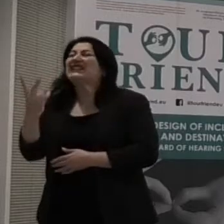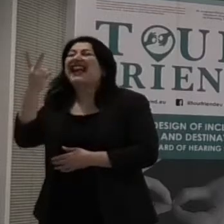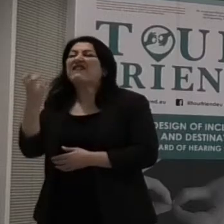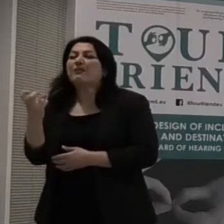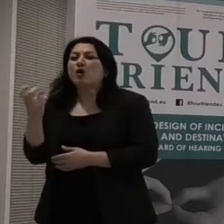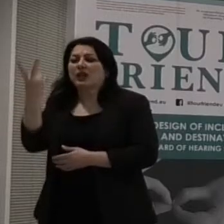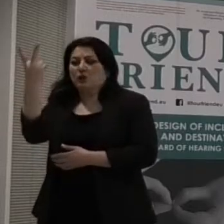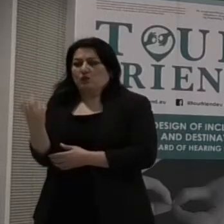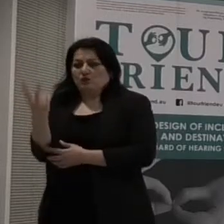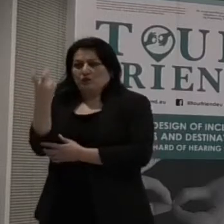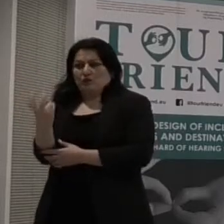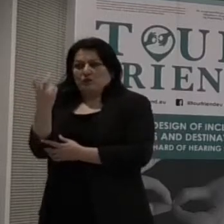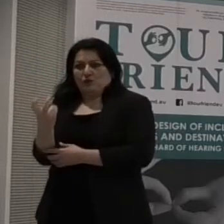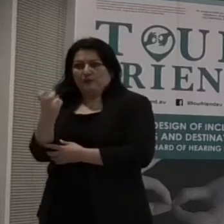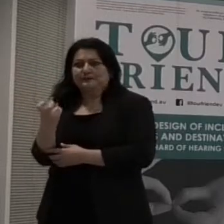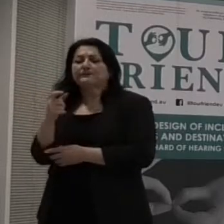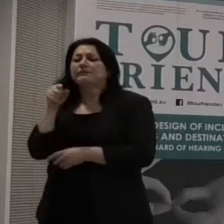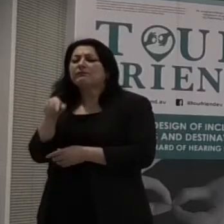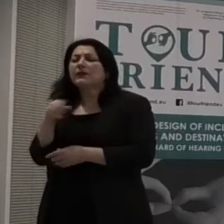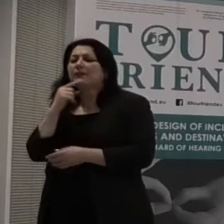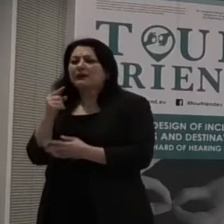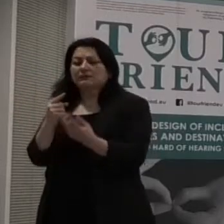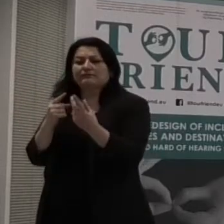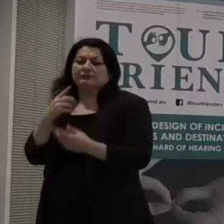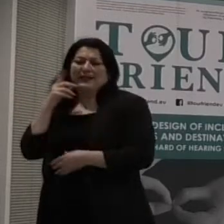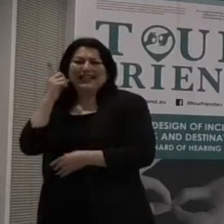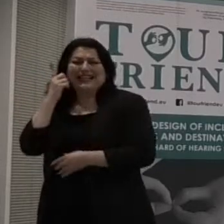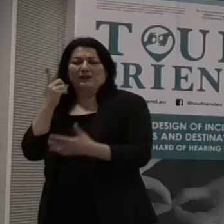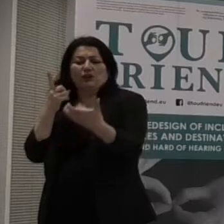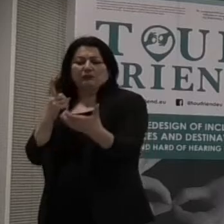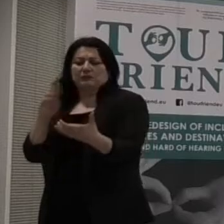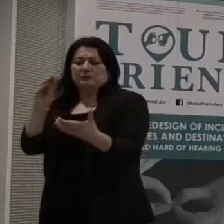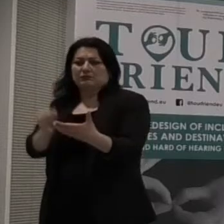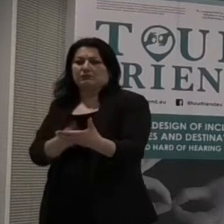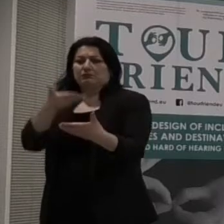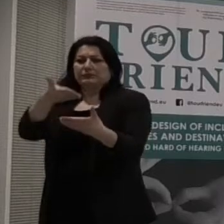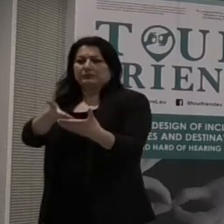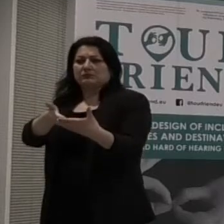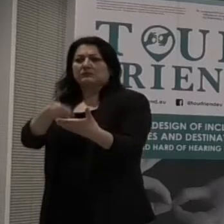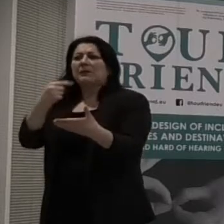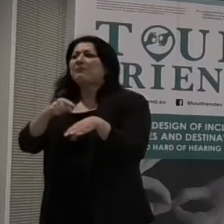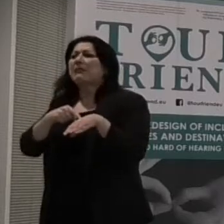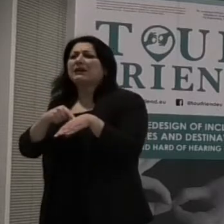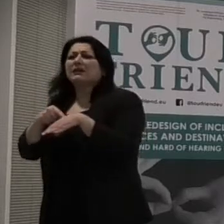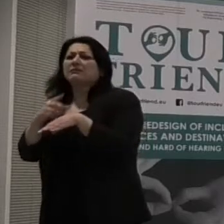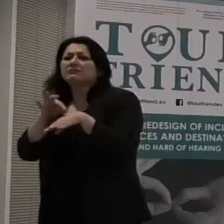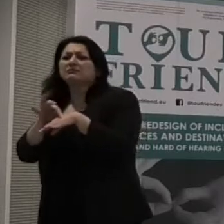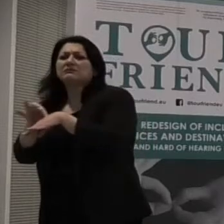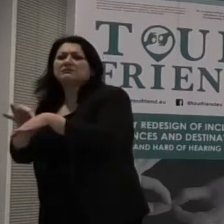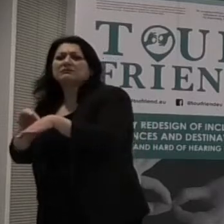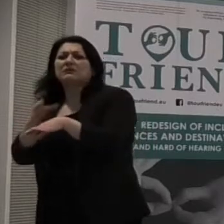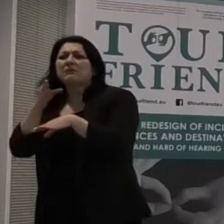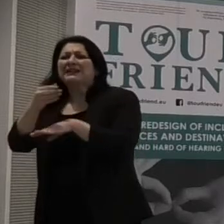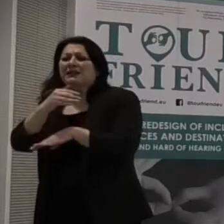ουσιαστικά να κάνετε, να υπάρχει μια περιήγηση μέσα στον όροφο. Στην αντίστοιχη αυτή περιήγηση των κειμένων μπορείτε